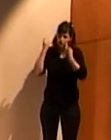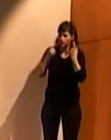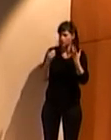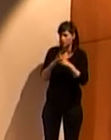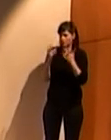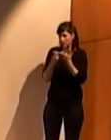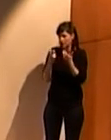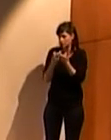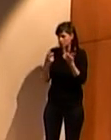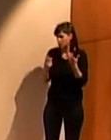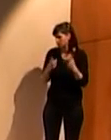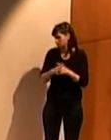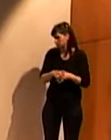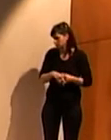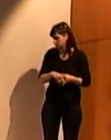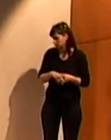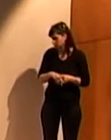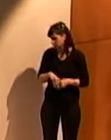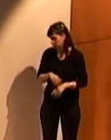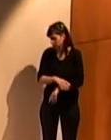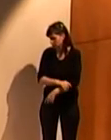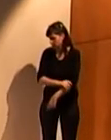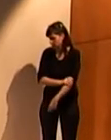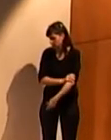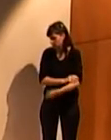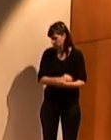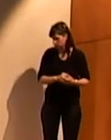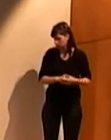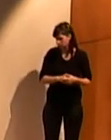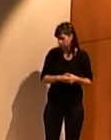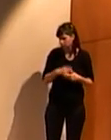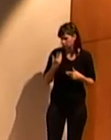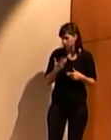espaces ouverts pour permettre des espaces, voilà,